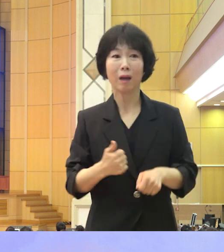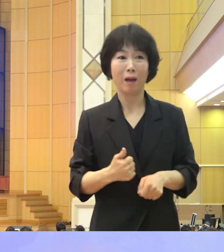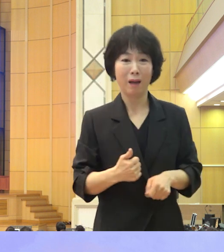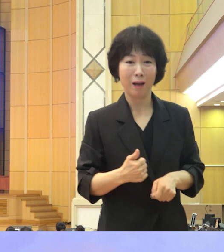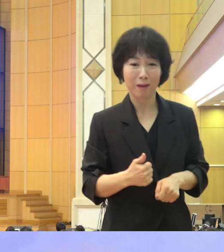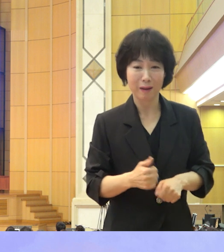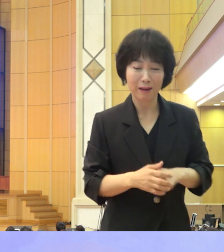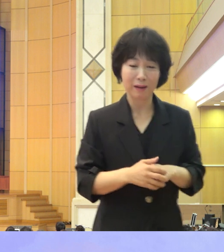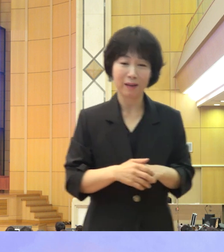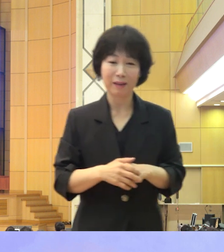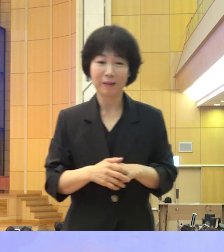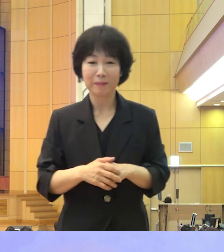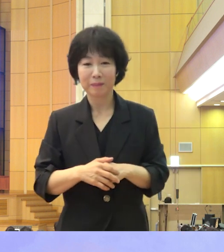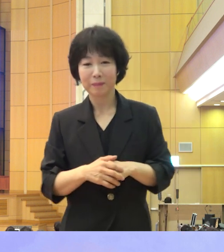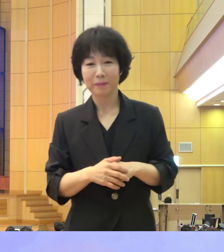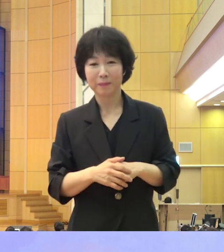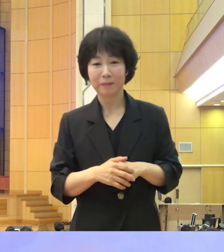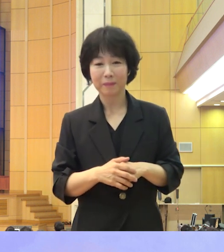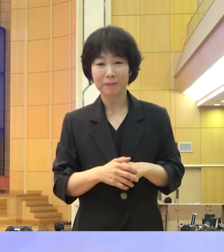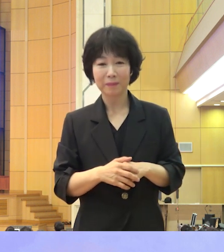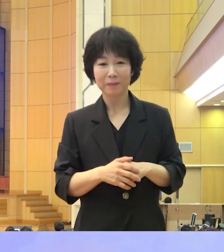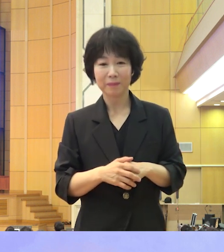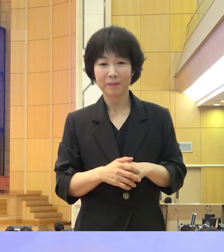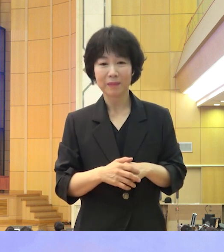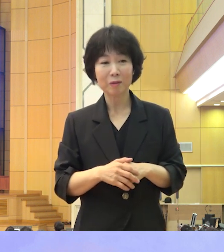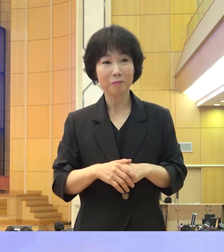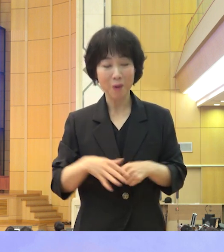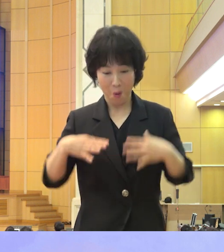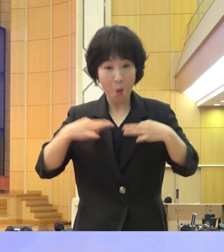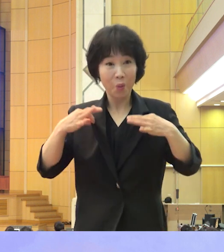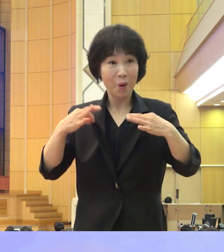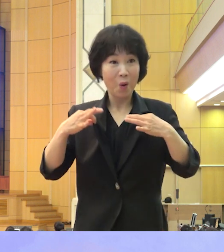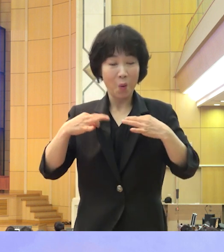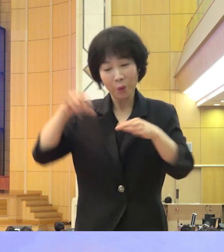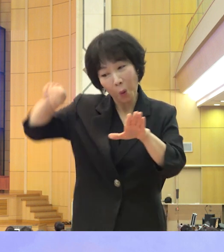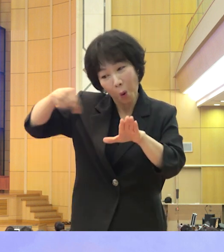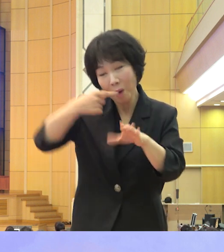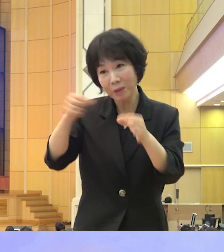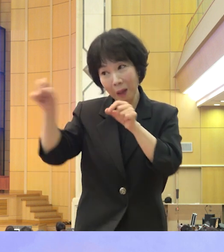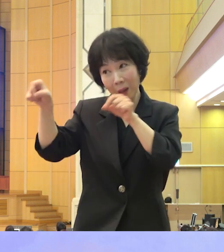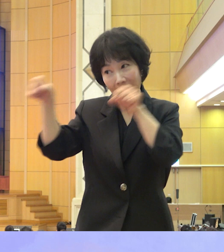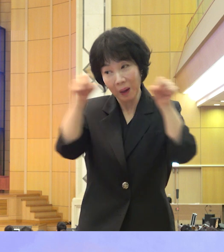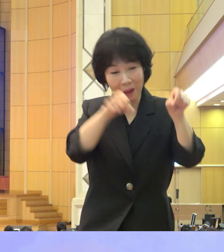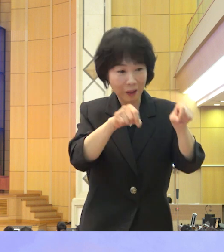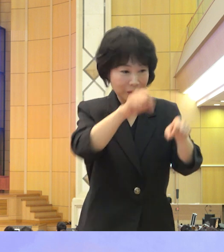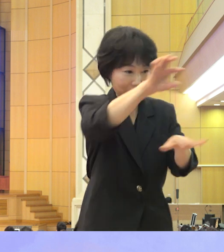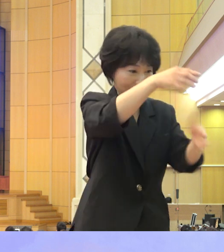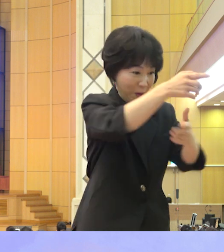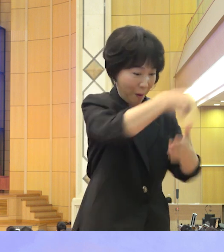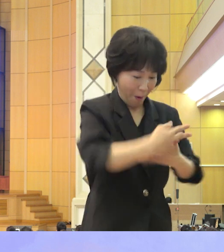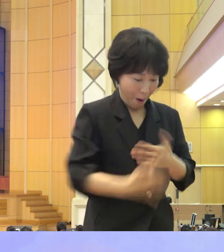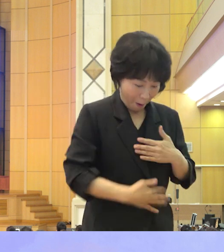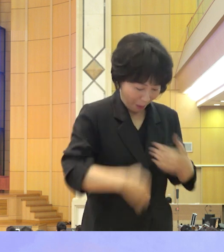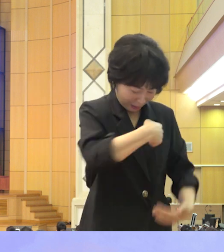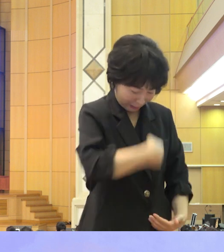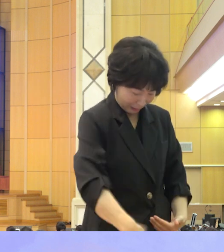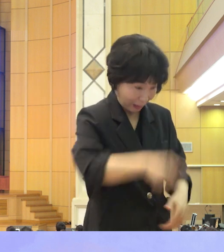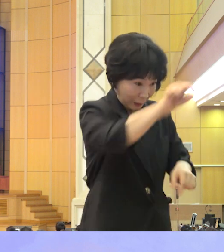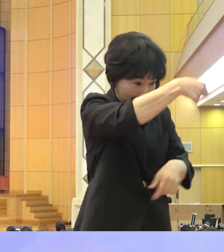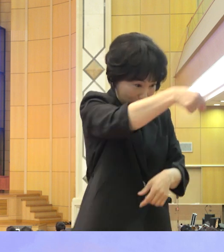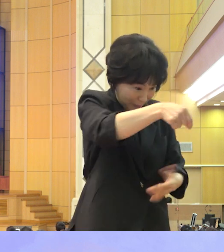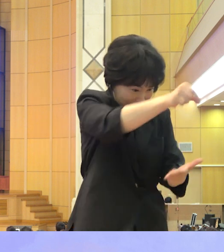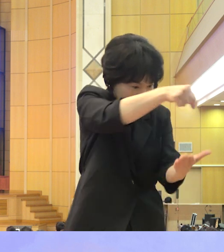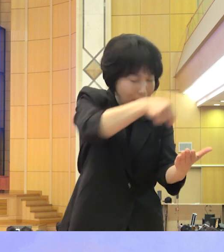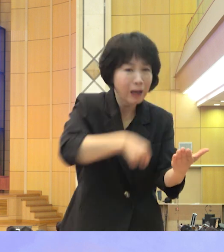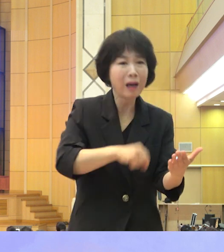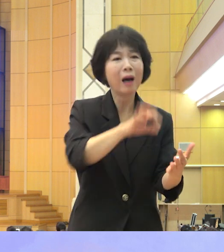그냥 시골에서 우리 어머니 이불 꼬매듯이 그냥 꼬매놨어요. 그러고 나중에 실 빼고 그랬던 적이